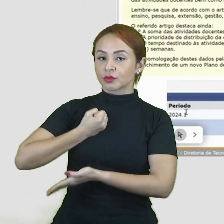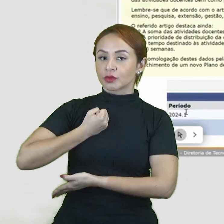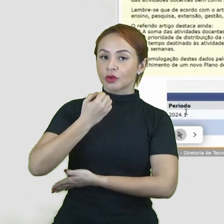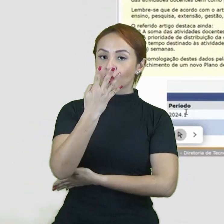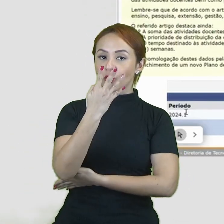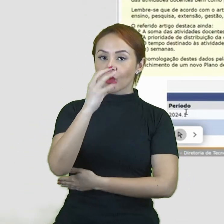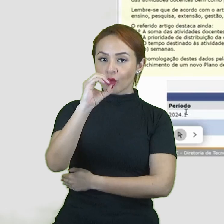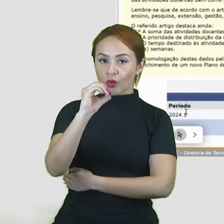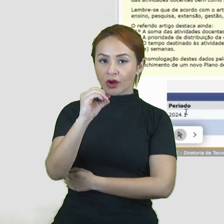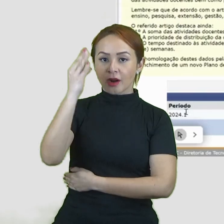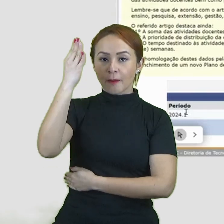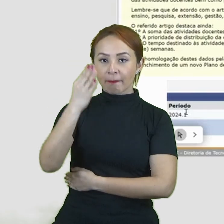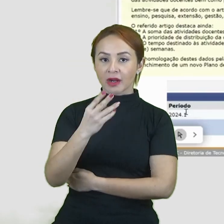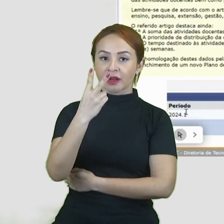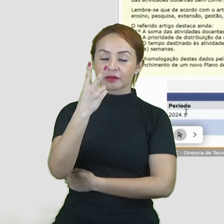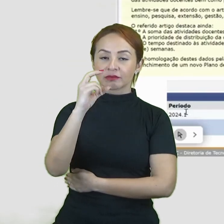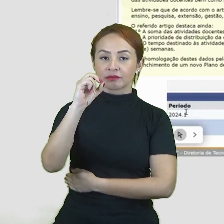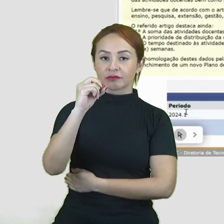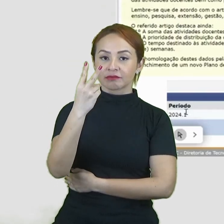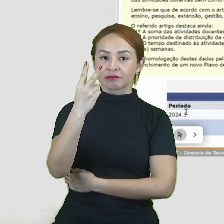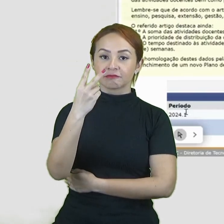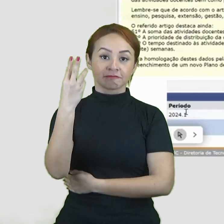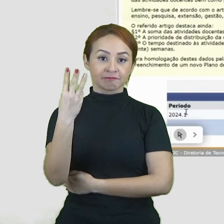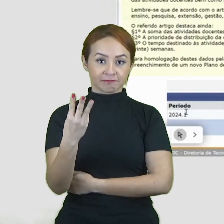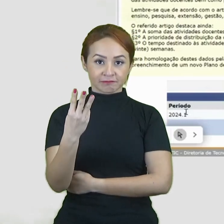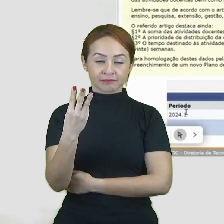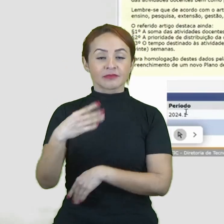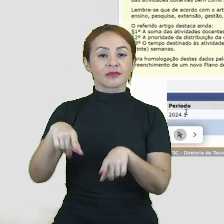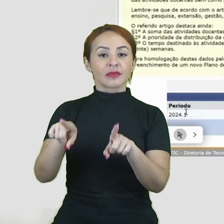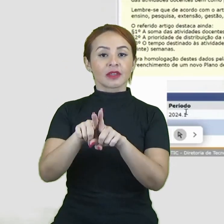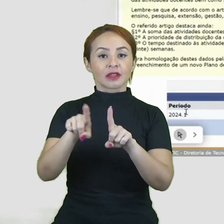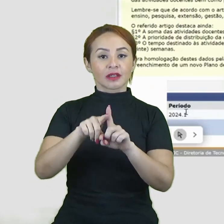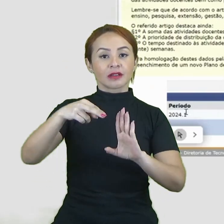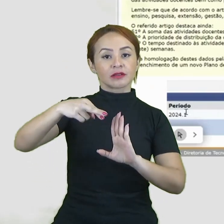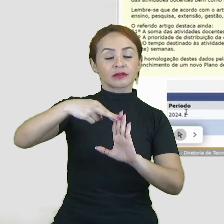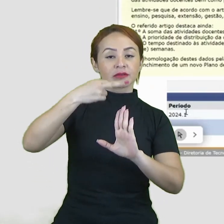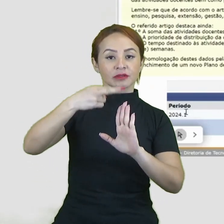da resolução Consup 40 de